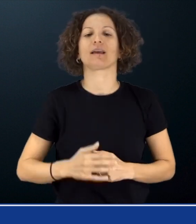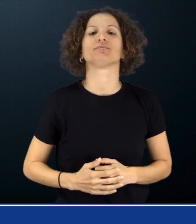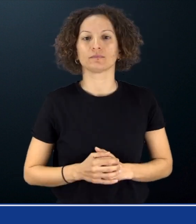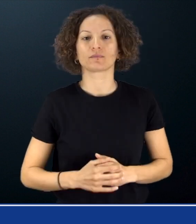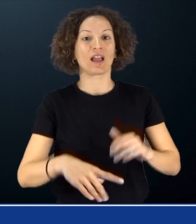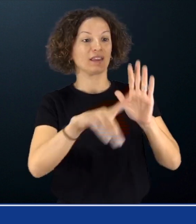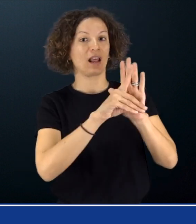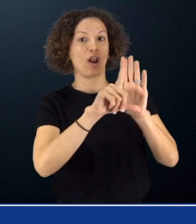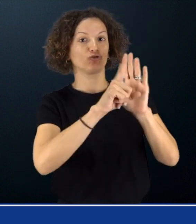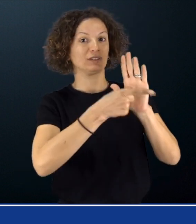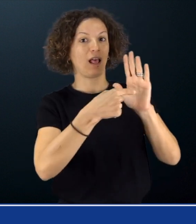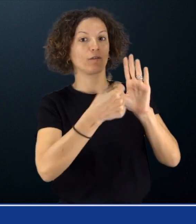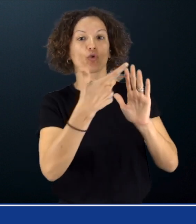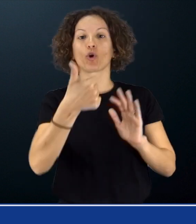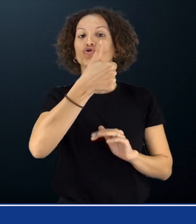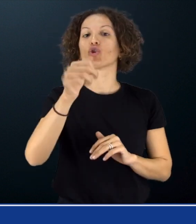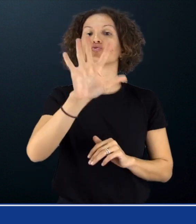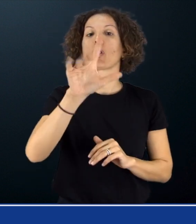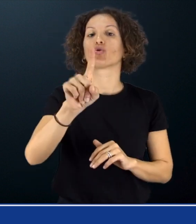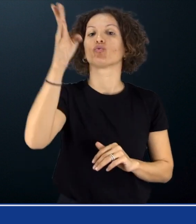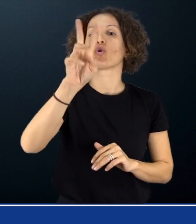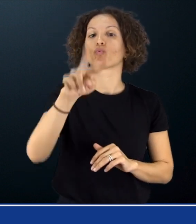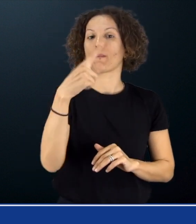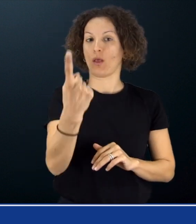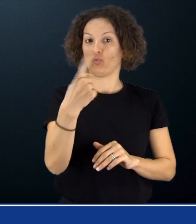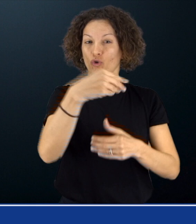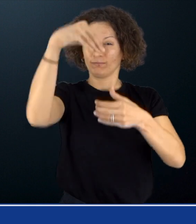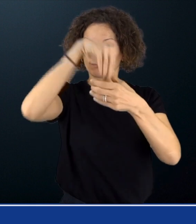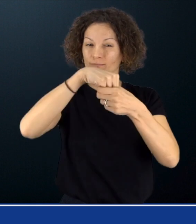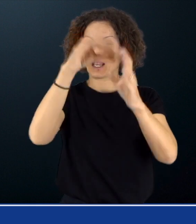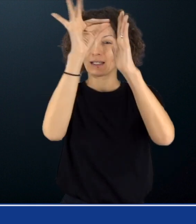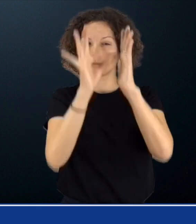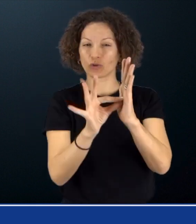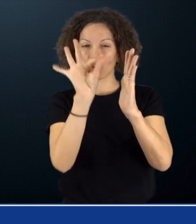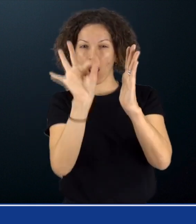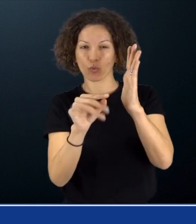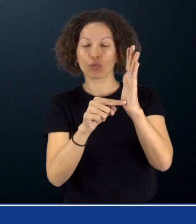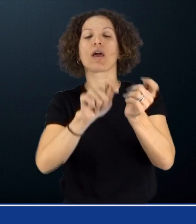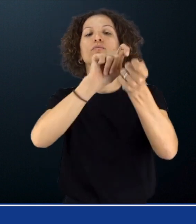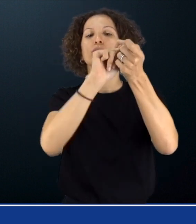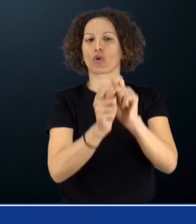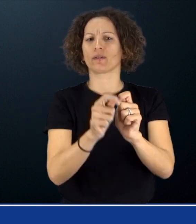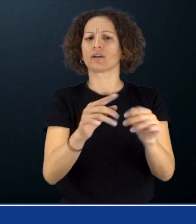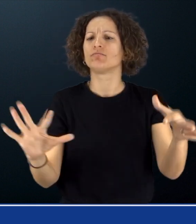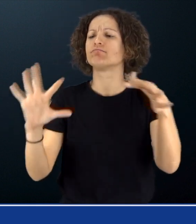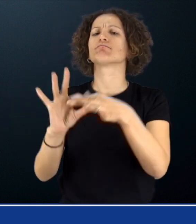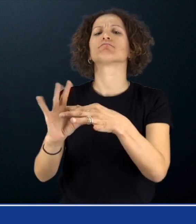Nel medesimo Decreto Legislativo numero 151 del 2001 sono state altresì modificate alcune